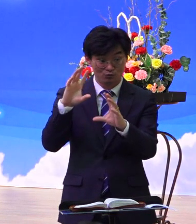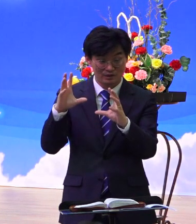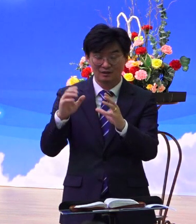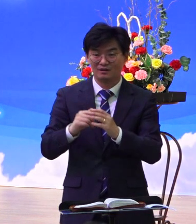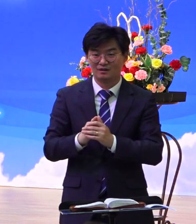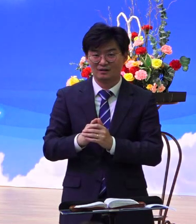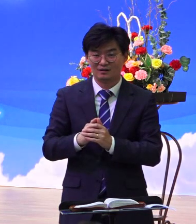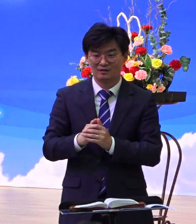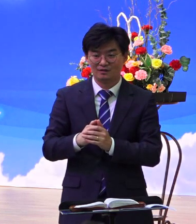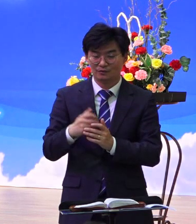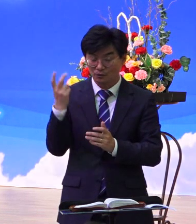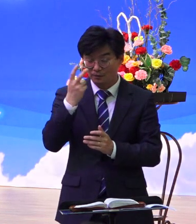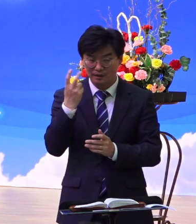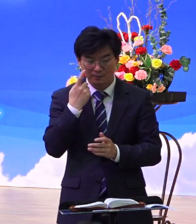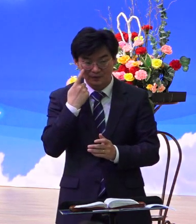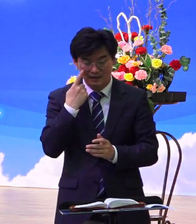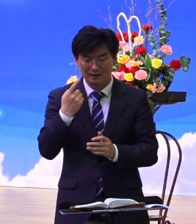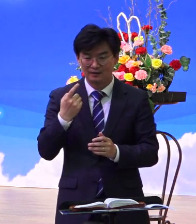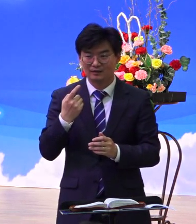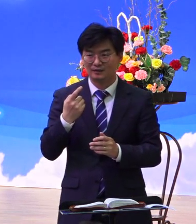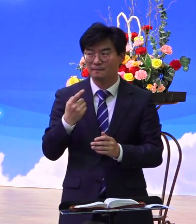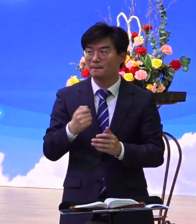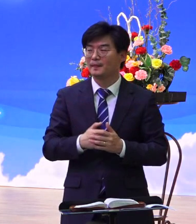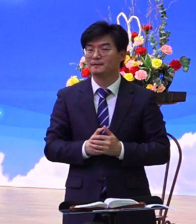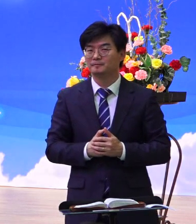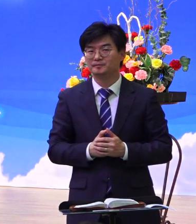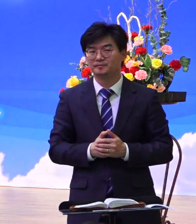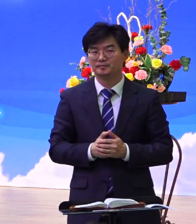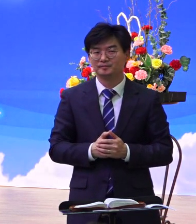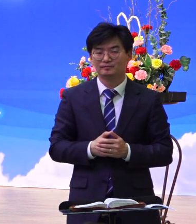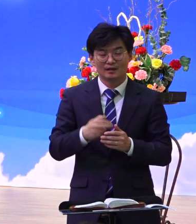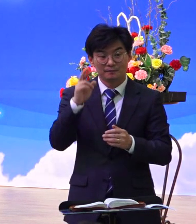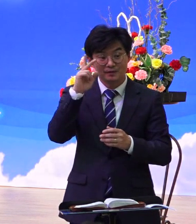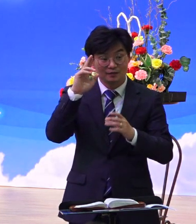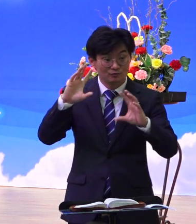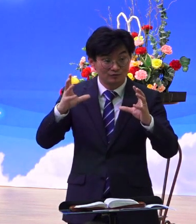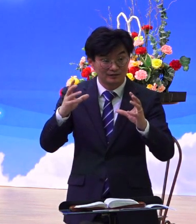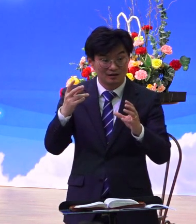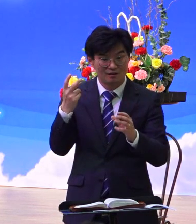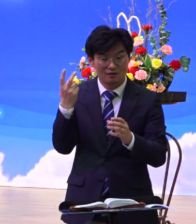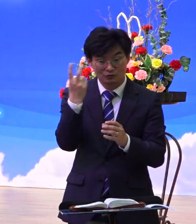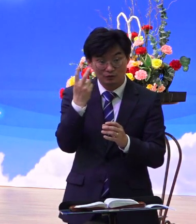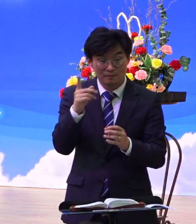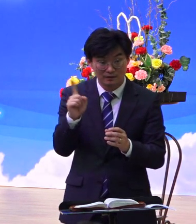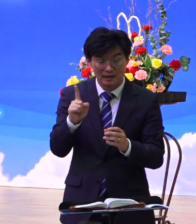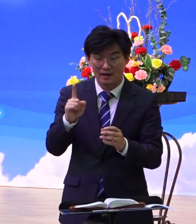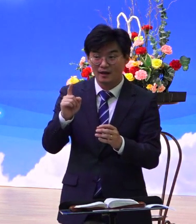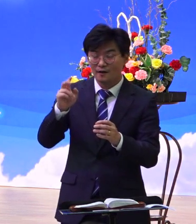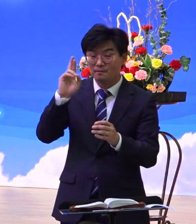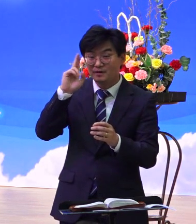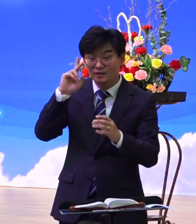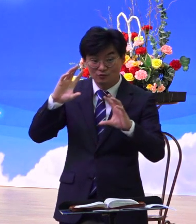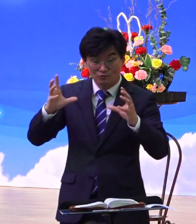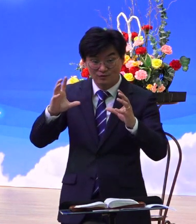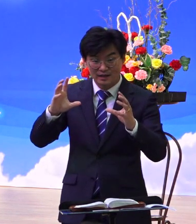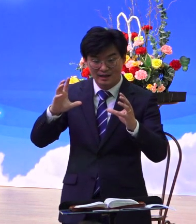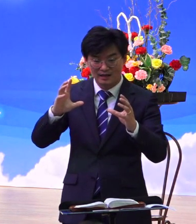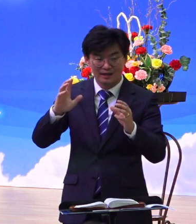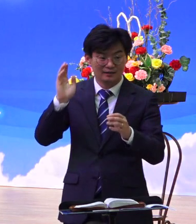한 여론조사를 했는데 화제가 됐었습니다. 그 여론조사는 미국의 역대 대통령들의 리더십에